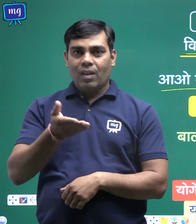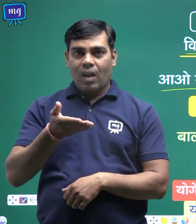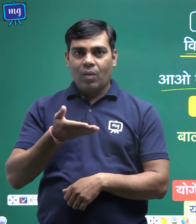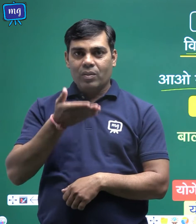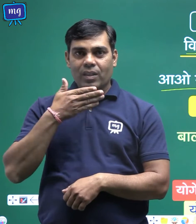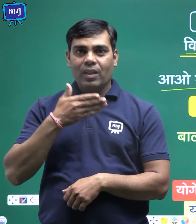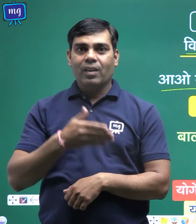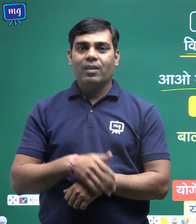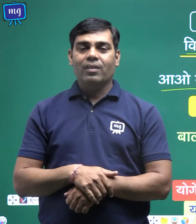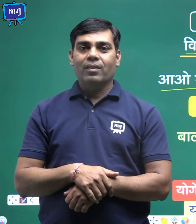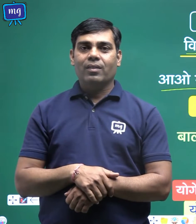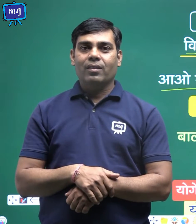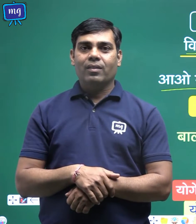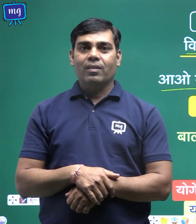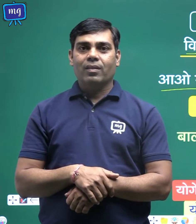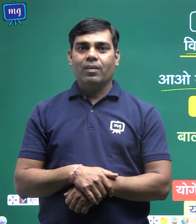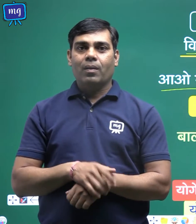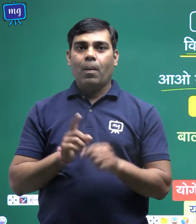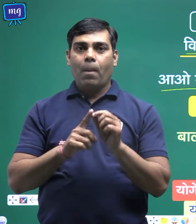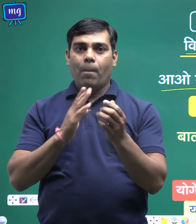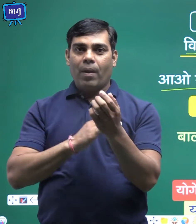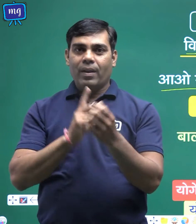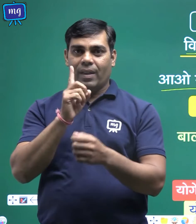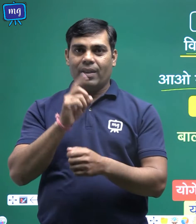आओ सीखें भाग 1